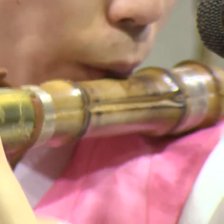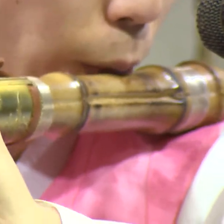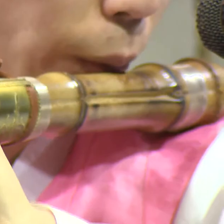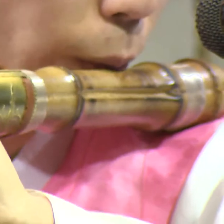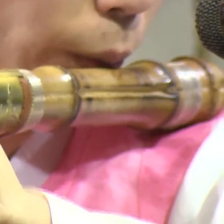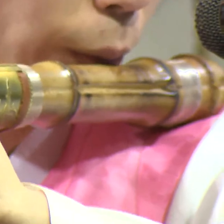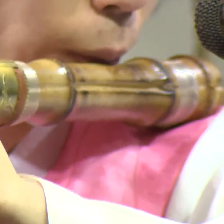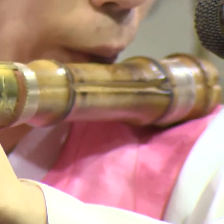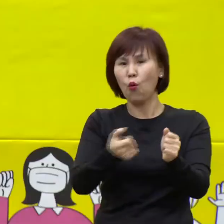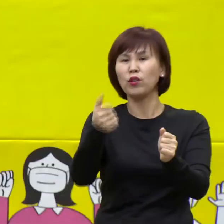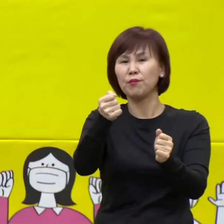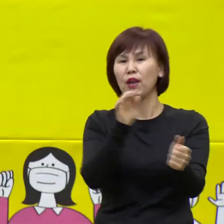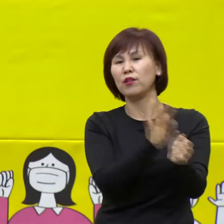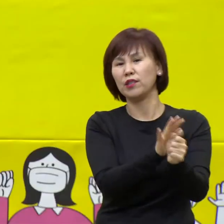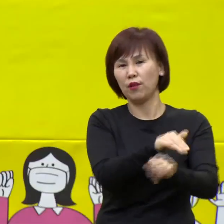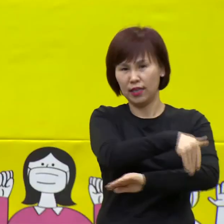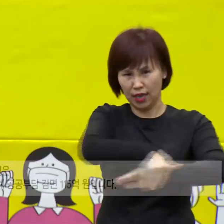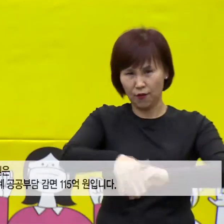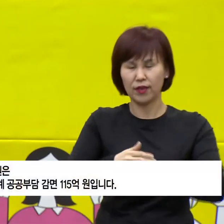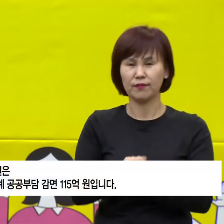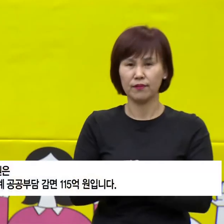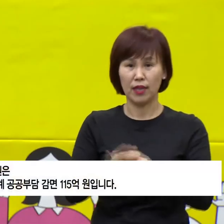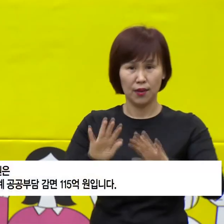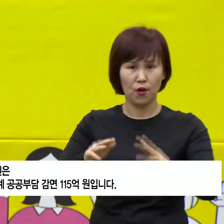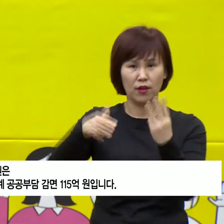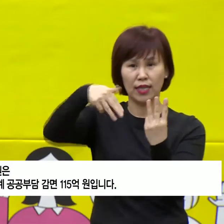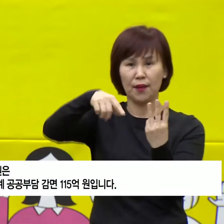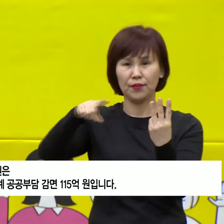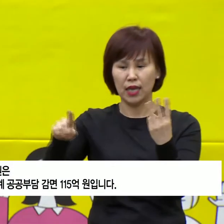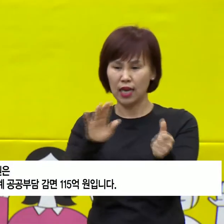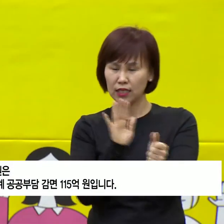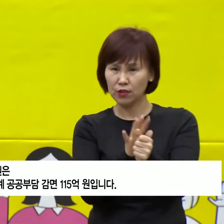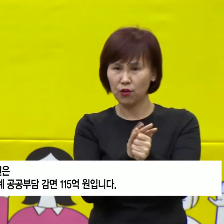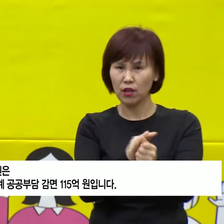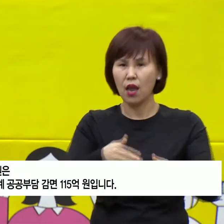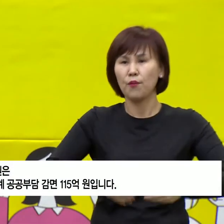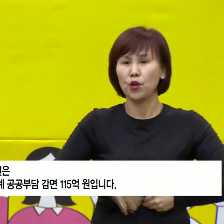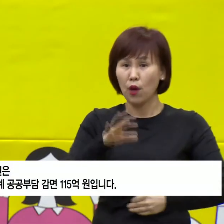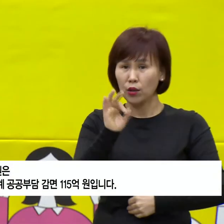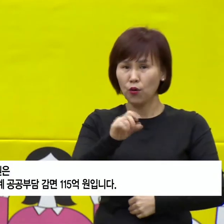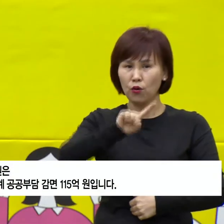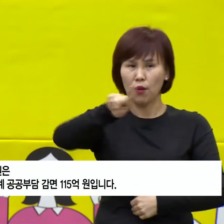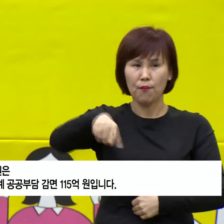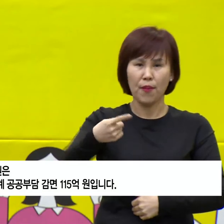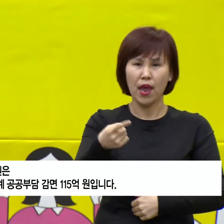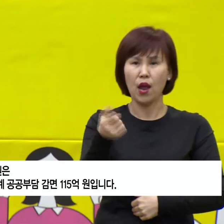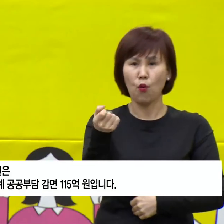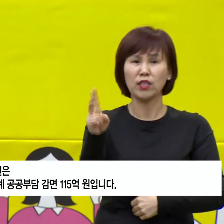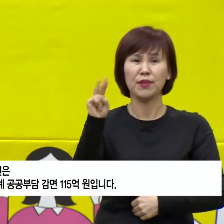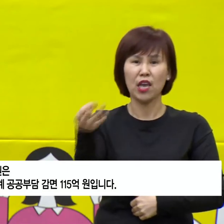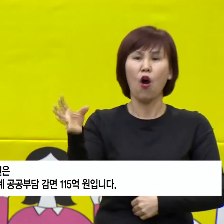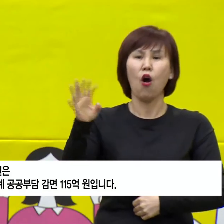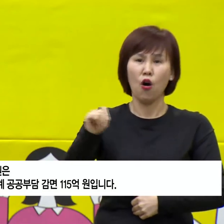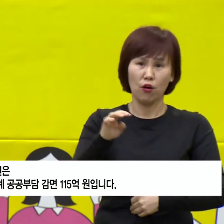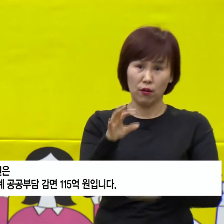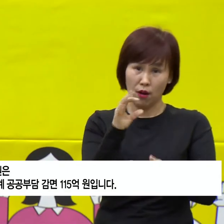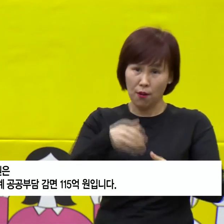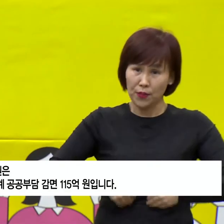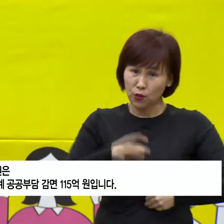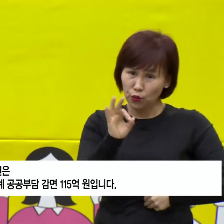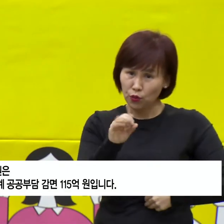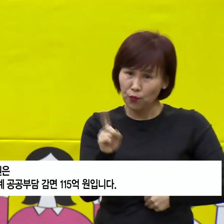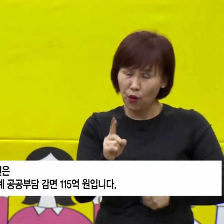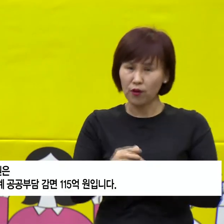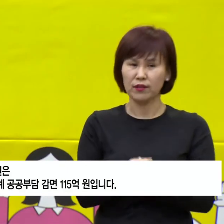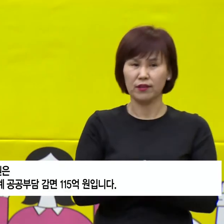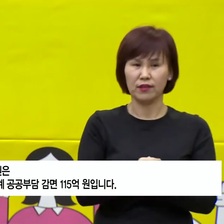예정입니다. 전주형 3차 지원에 필요한 152억 3천만 원의 재원은 재난관리기금 37억